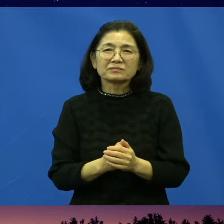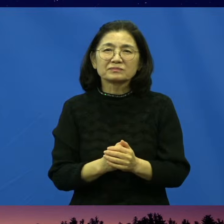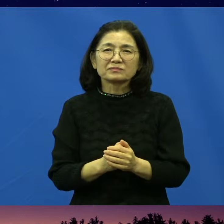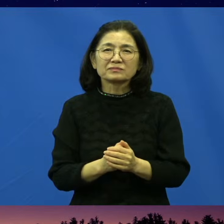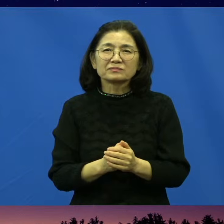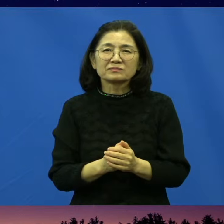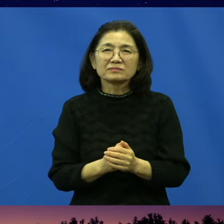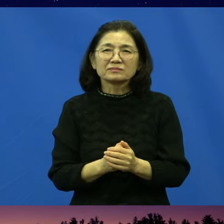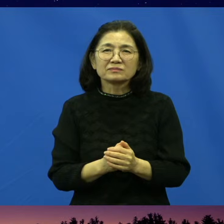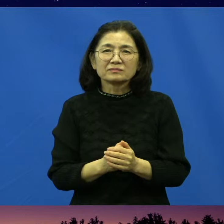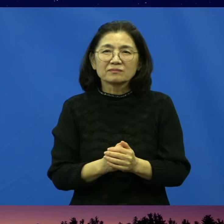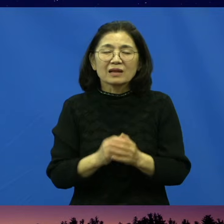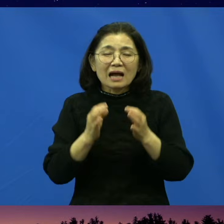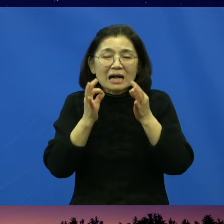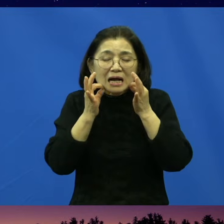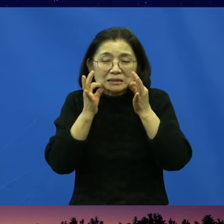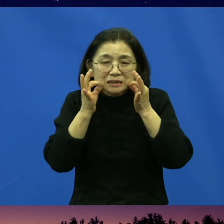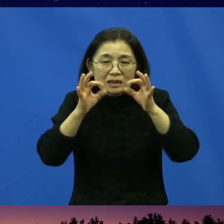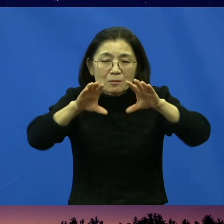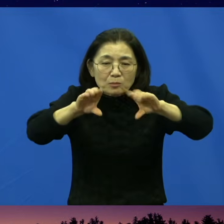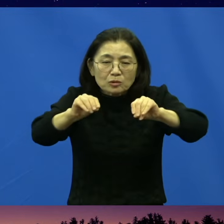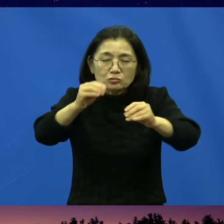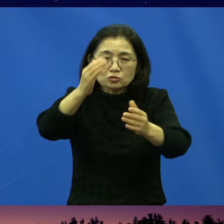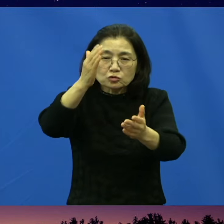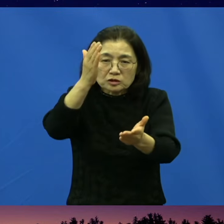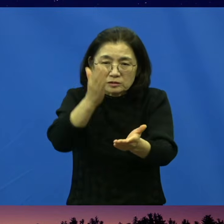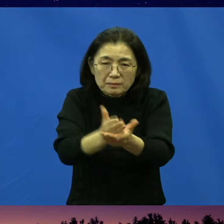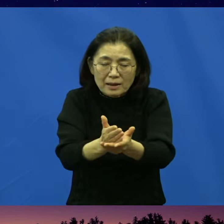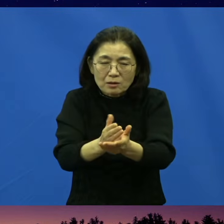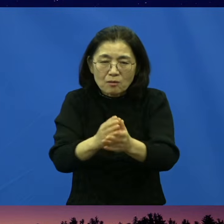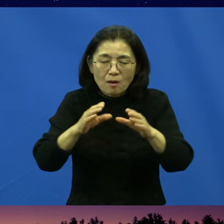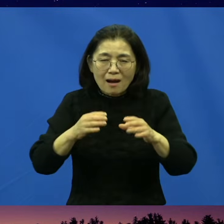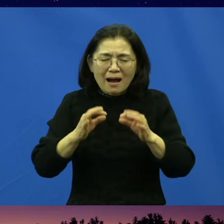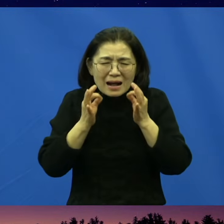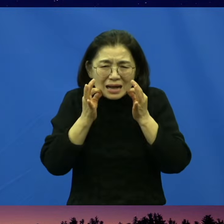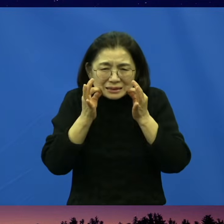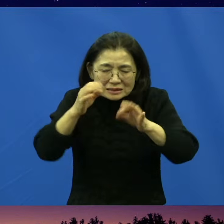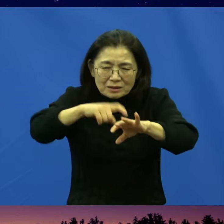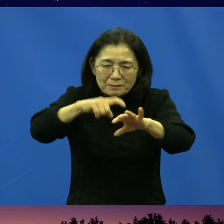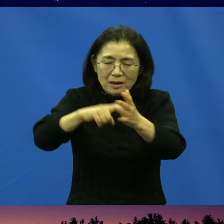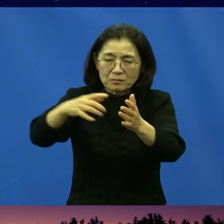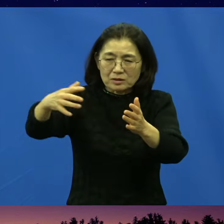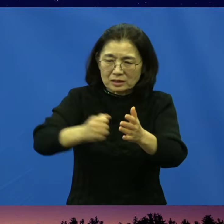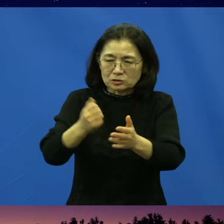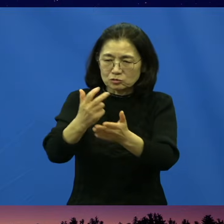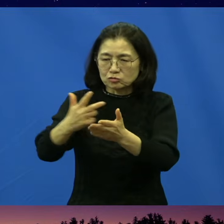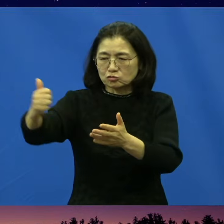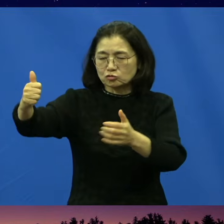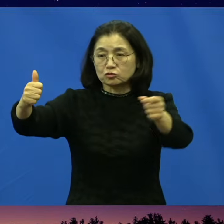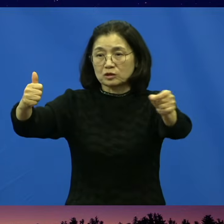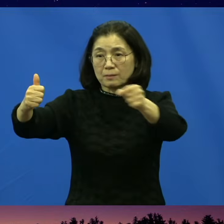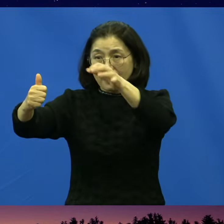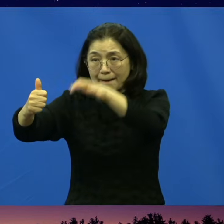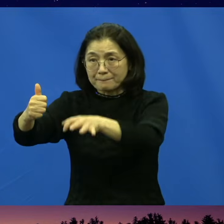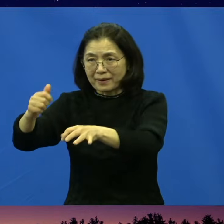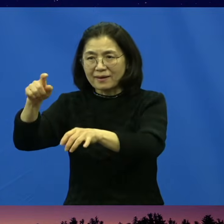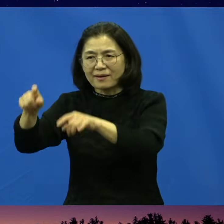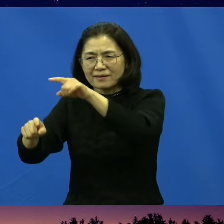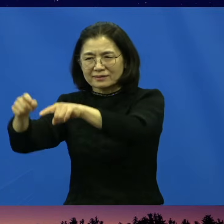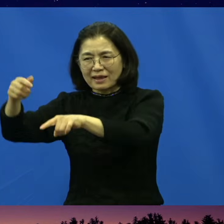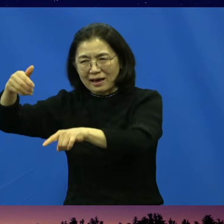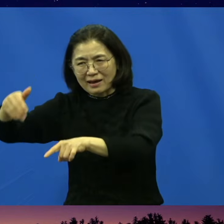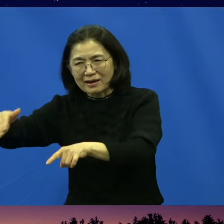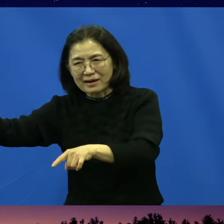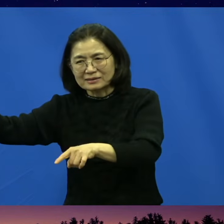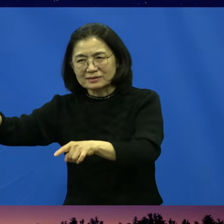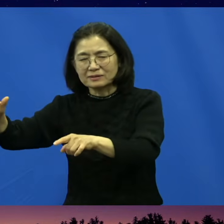그걸로 멈추지 말고 간절함을 가지고 주님 앞에 나아가는데, 그 갈망이